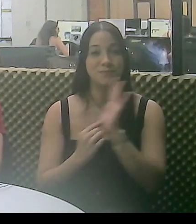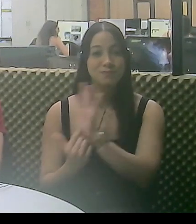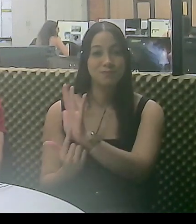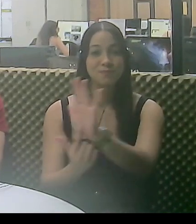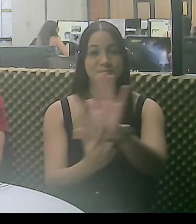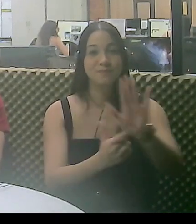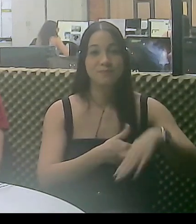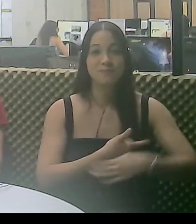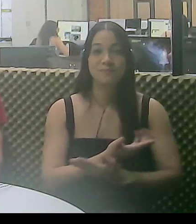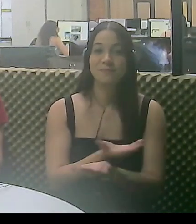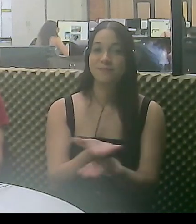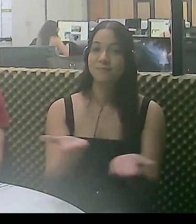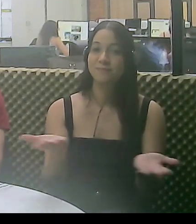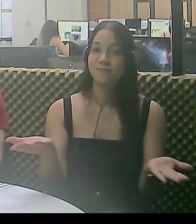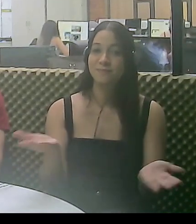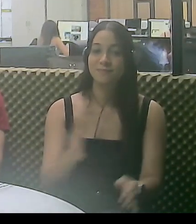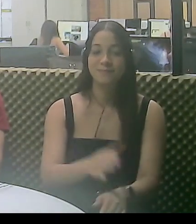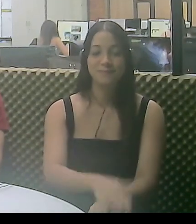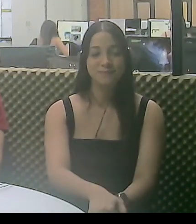gente!